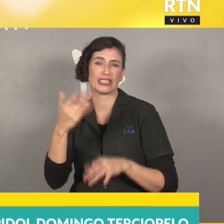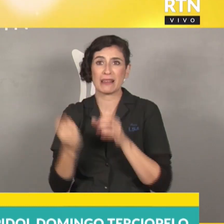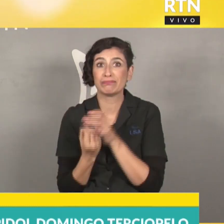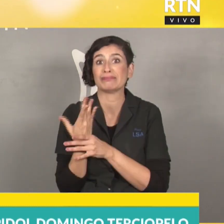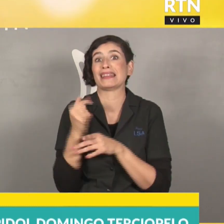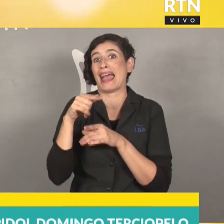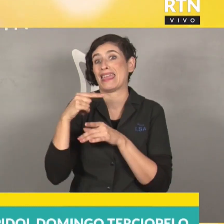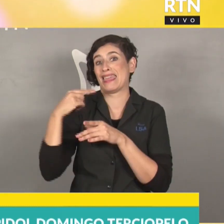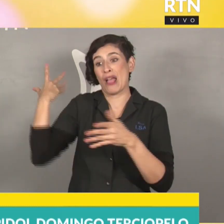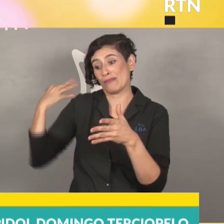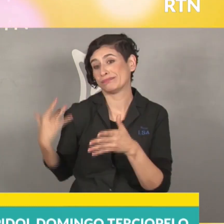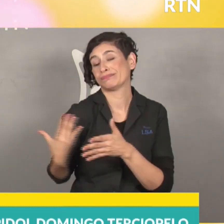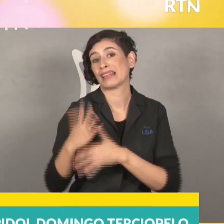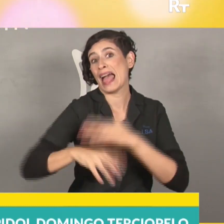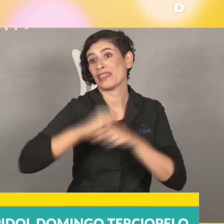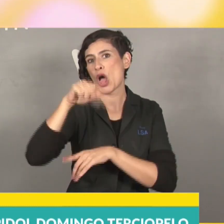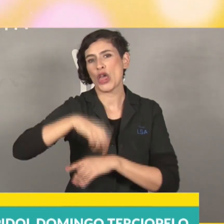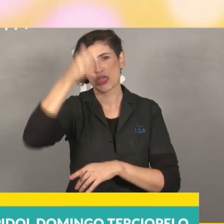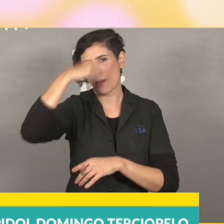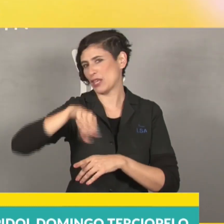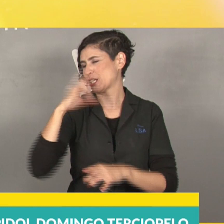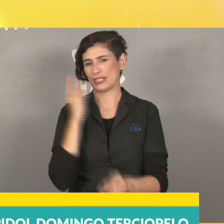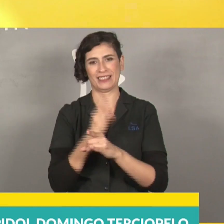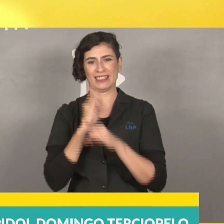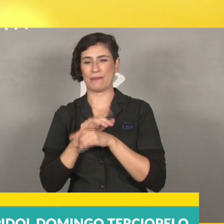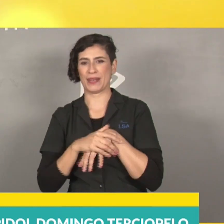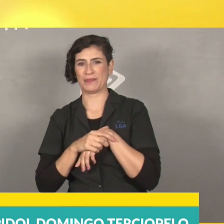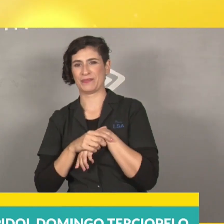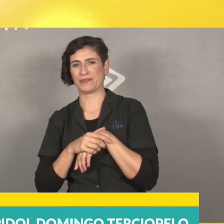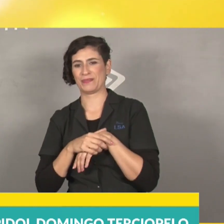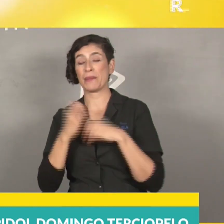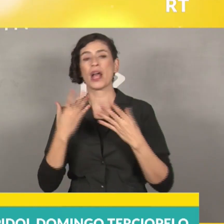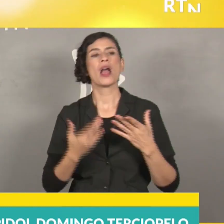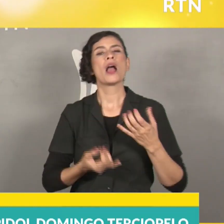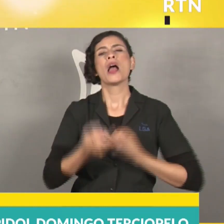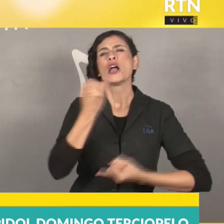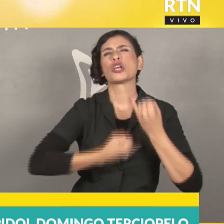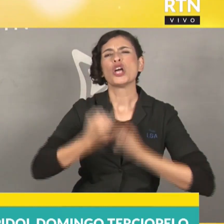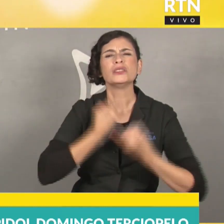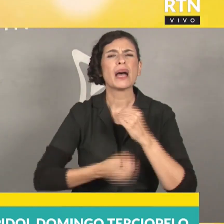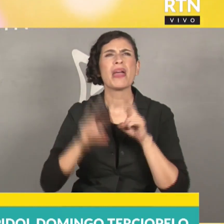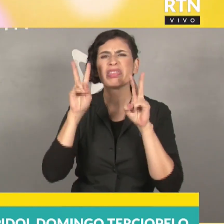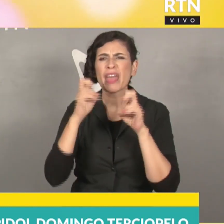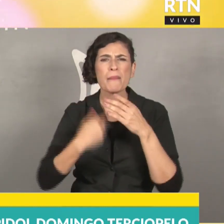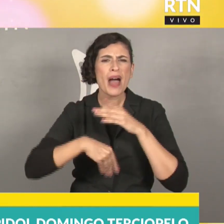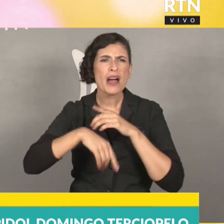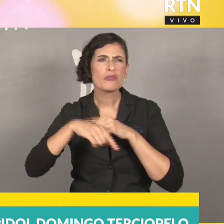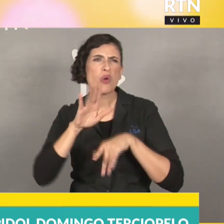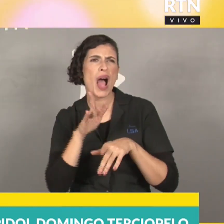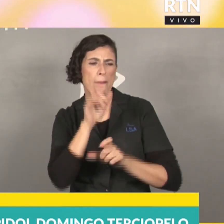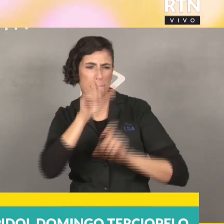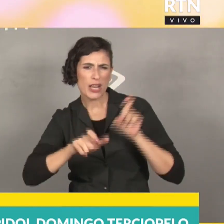domingos. Y contame, yo quiero ahora porque me quedé con lo de la obra, quiero que me cuentes más o menos de qué trata la obra, cuántas personajes